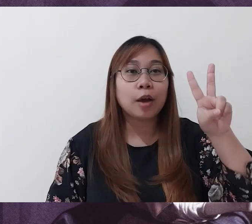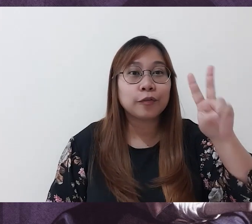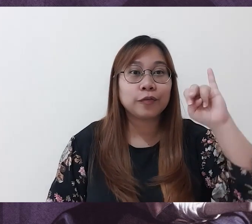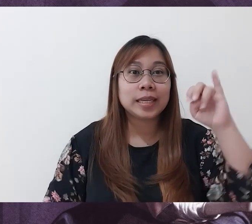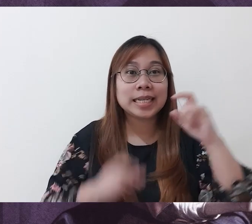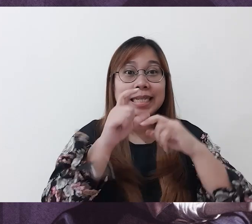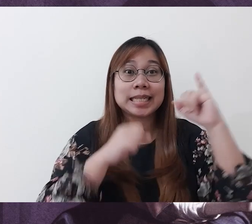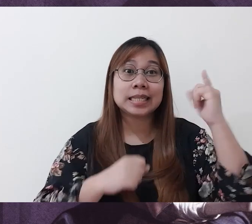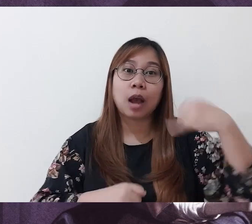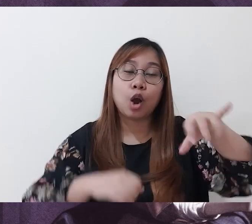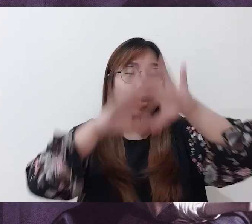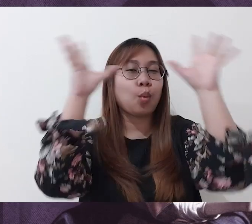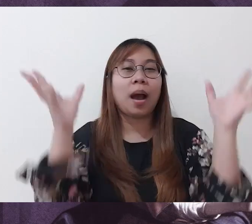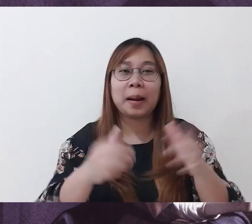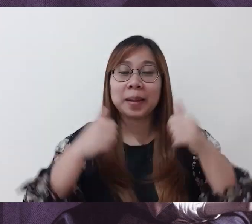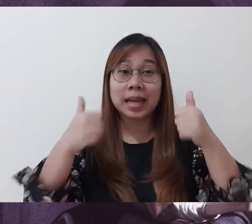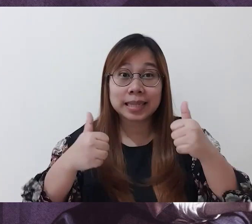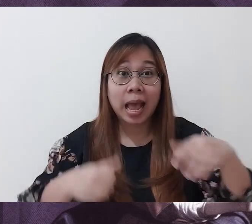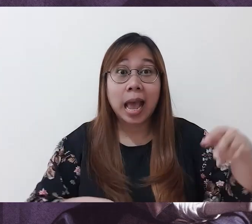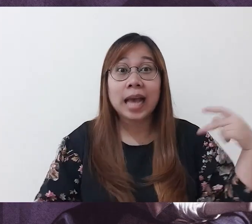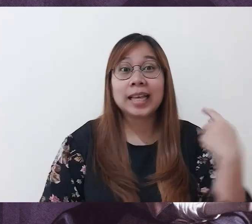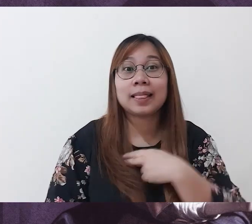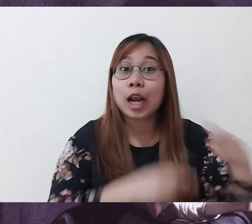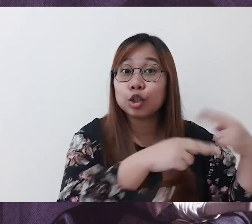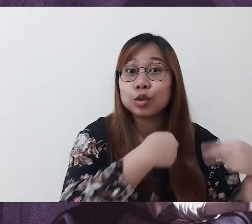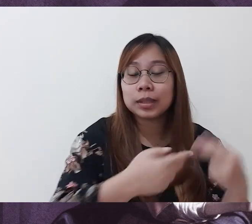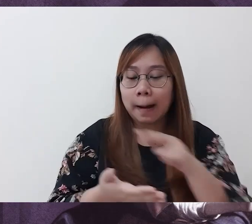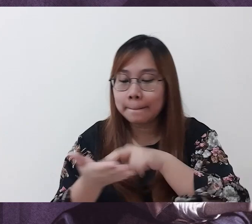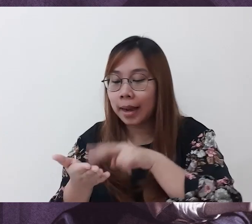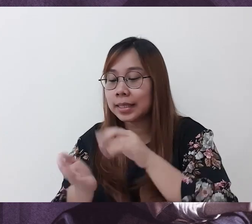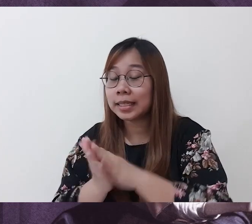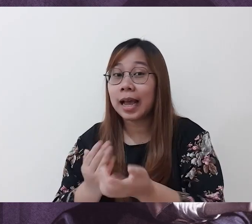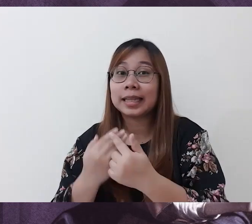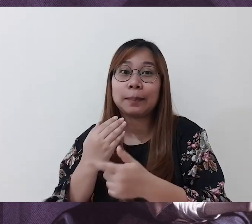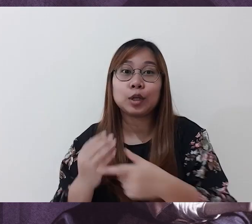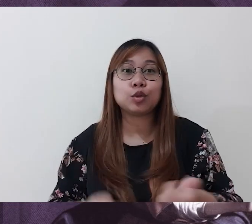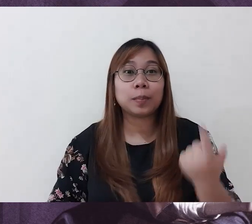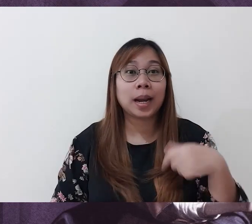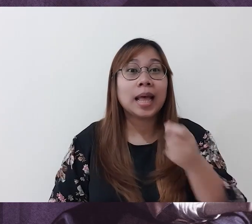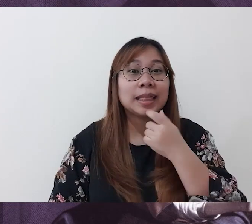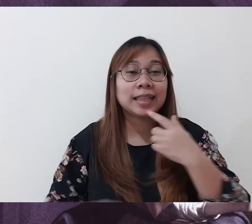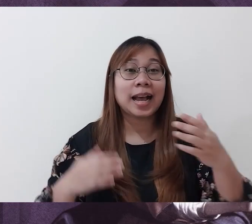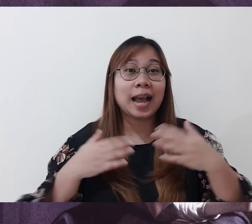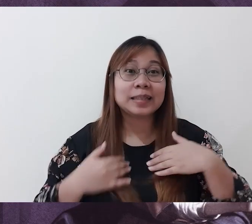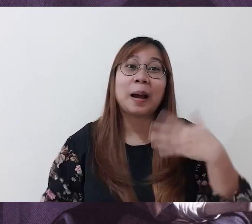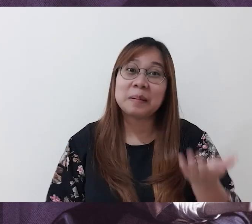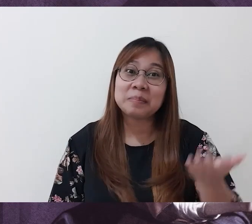biasa, kita akan lanjutkan The Living Bible dengan series